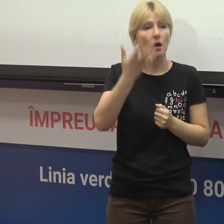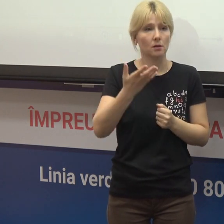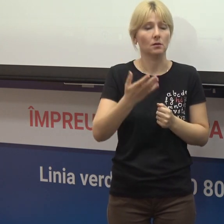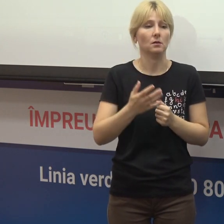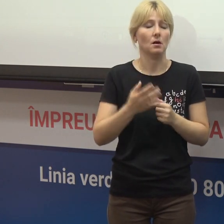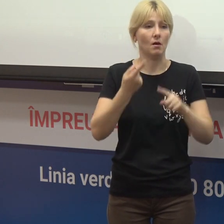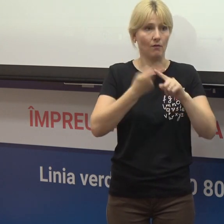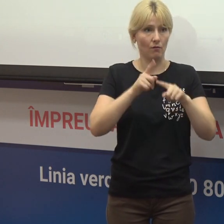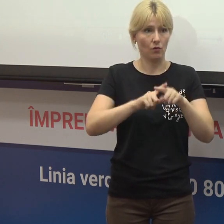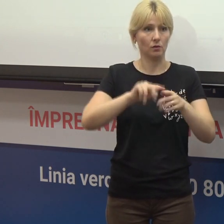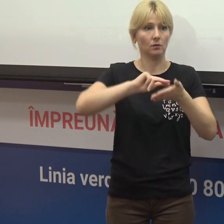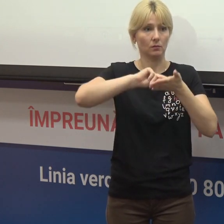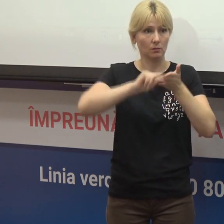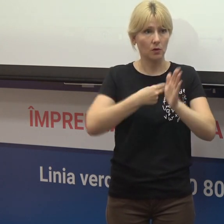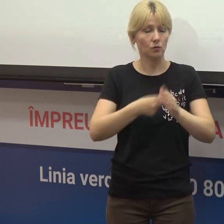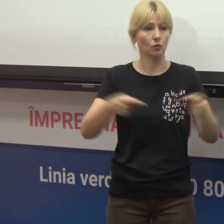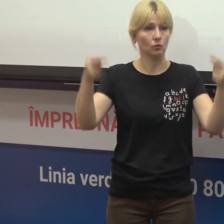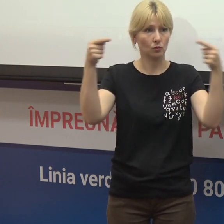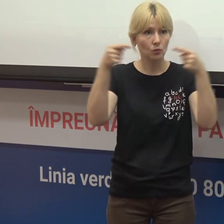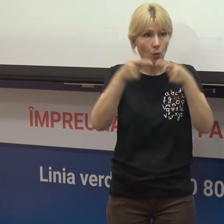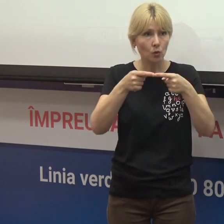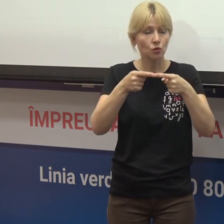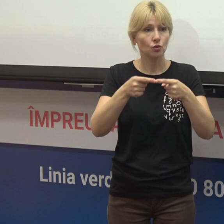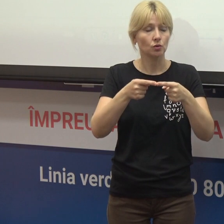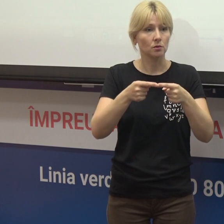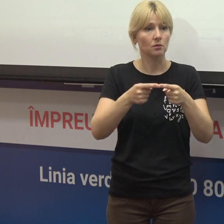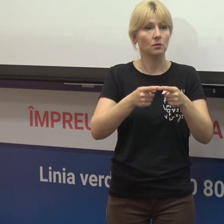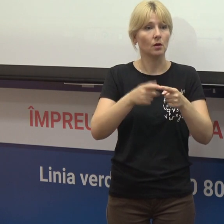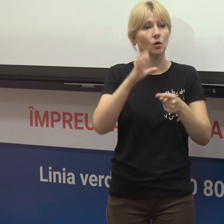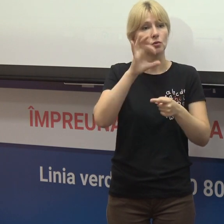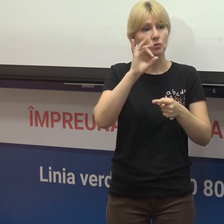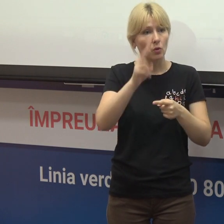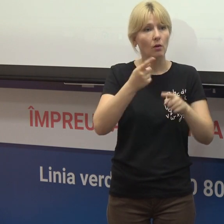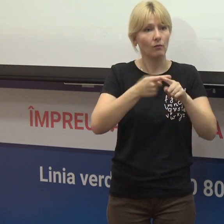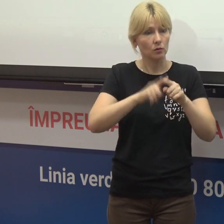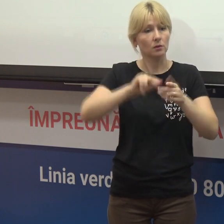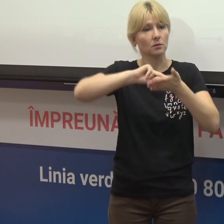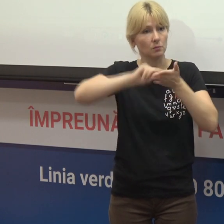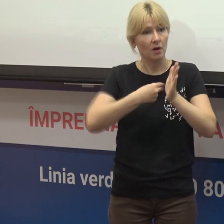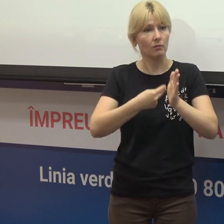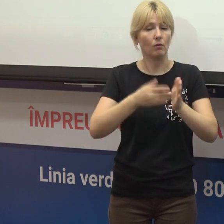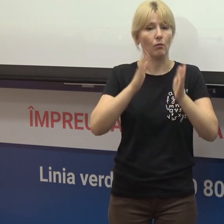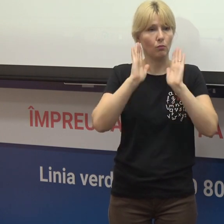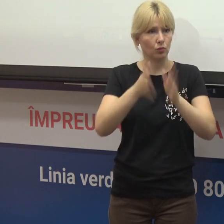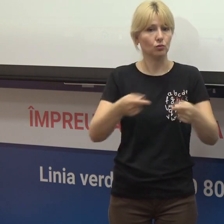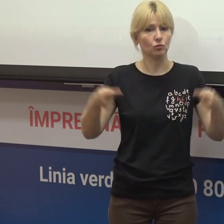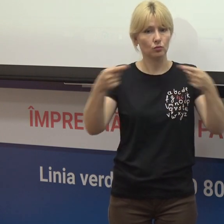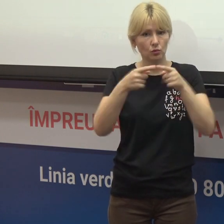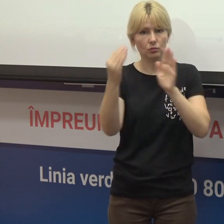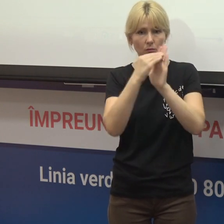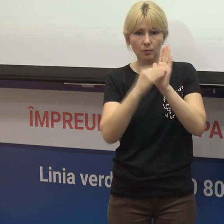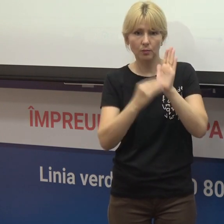fi, vor fi toate aceste confirmări legislative? Dacă puteți să ne veniți un termen, când acest certificat va avea toate confirmările